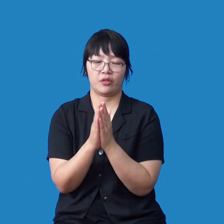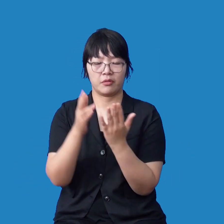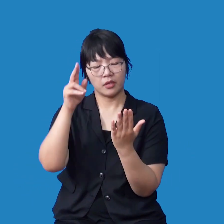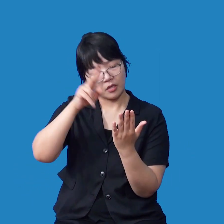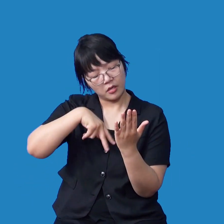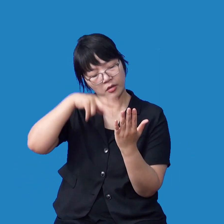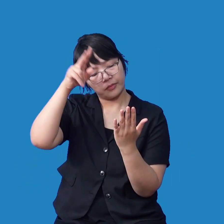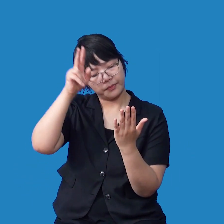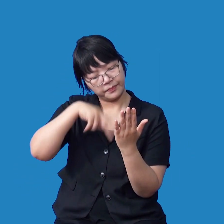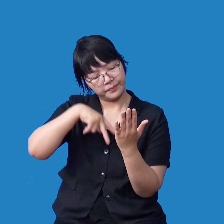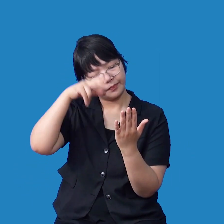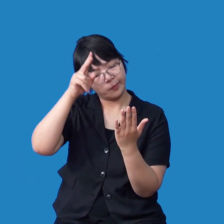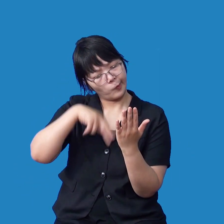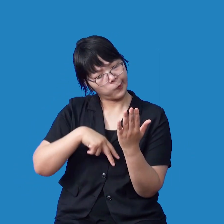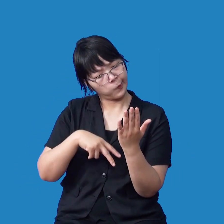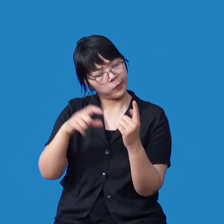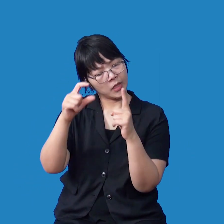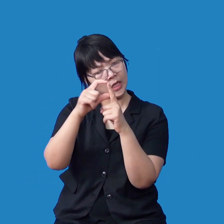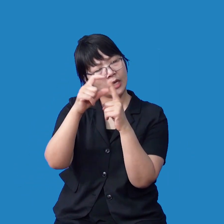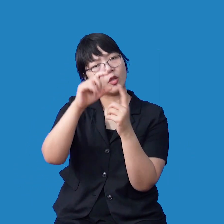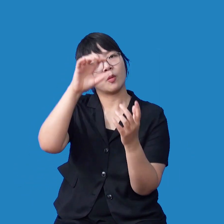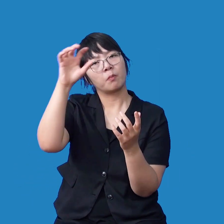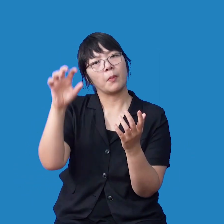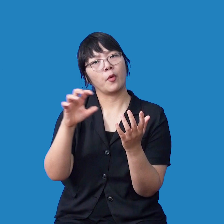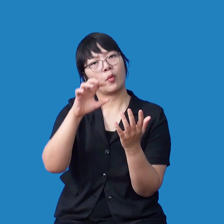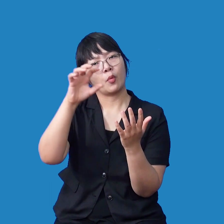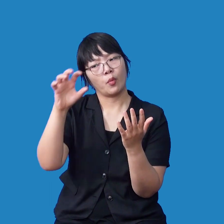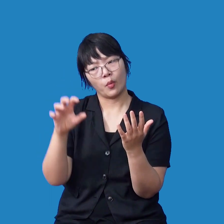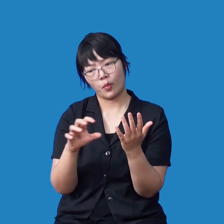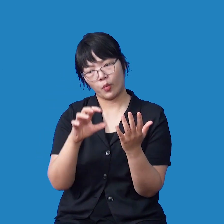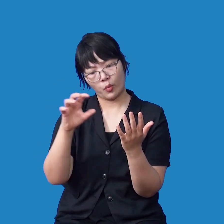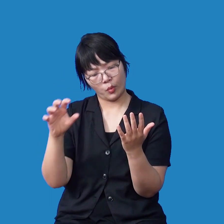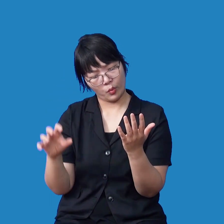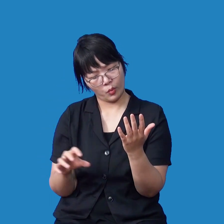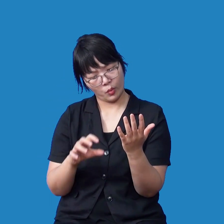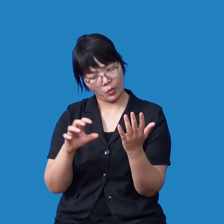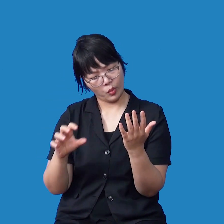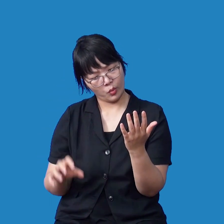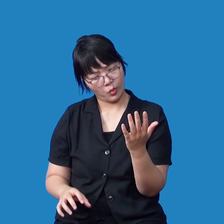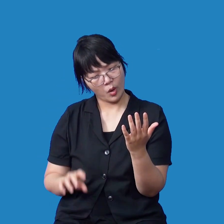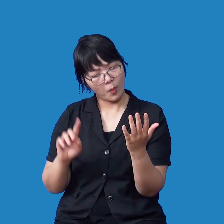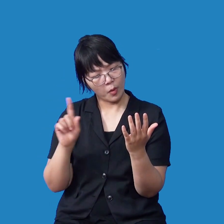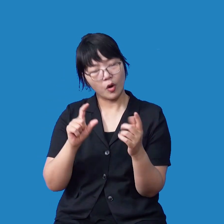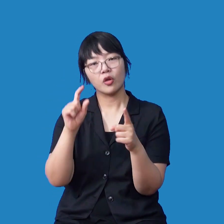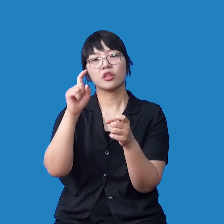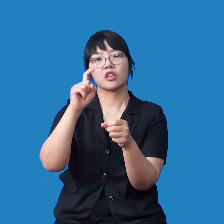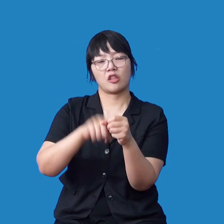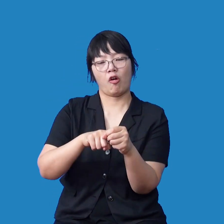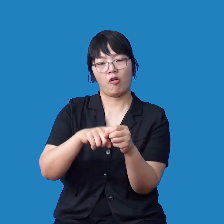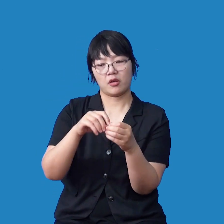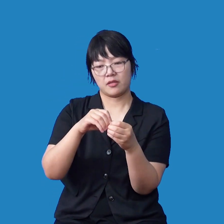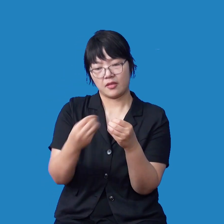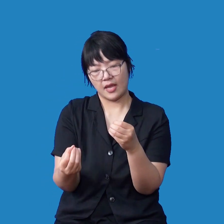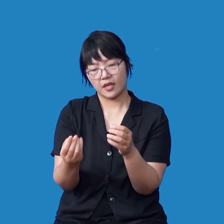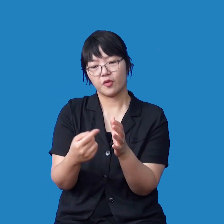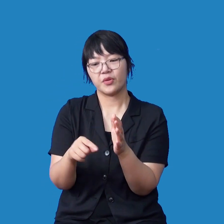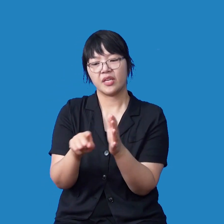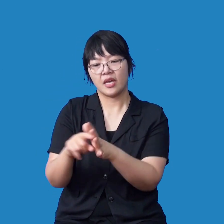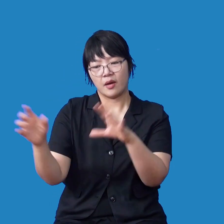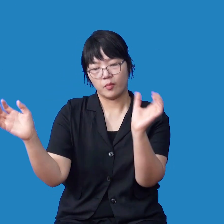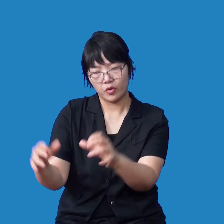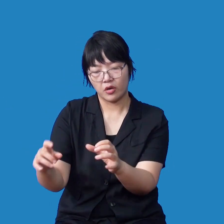사도행전에 반복되는 중요한 단어가 있어요. 떡을 때려 하여 모였더니. 자,